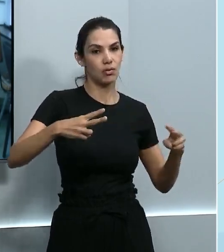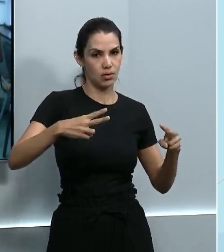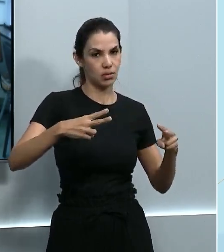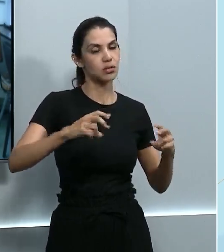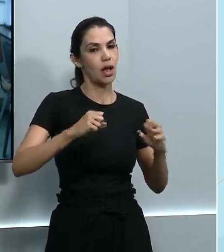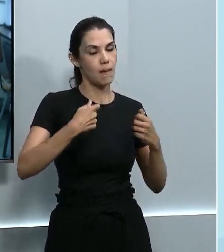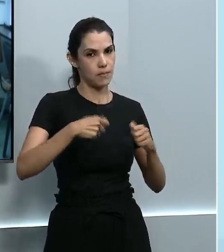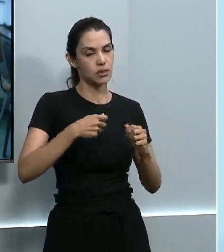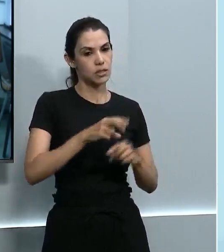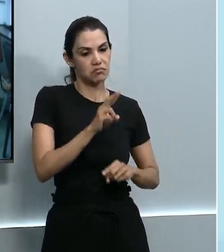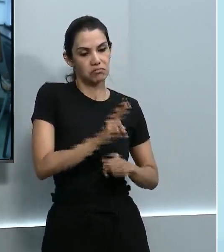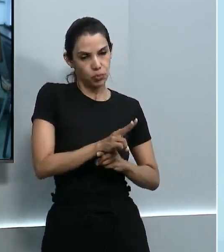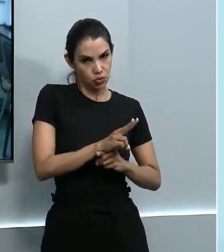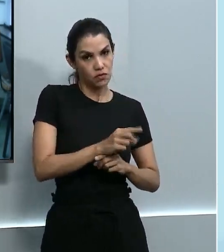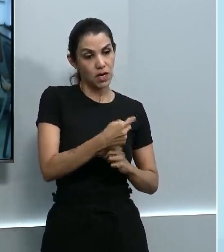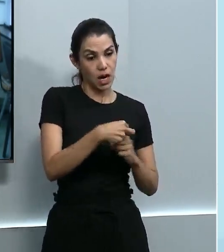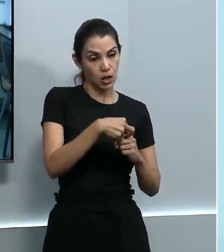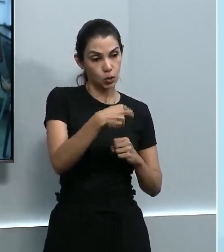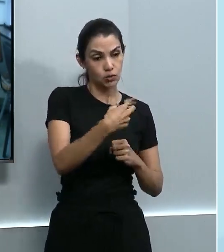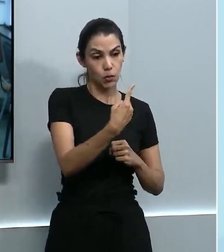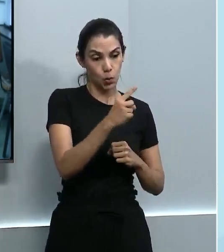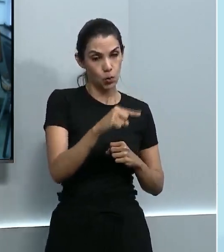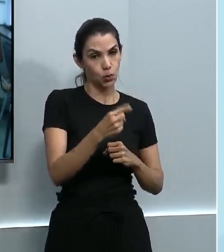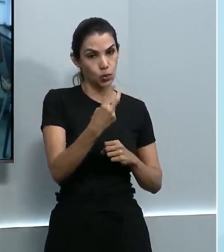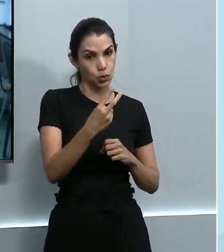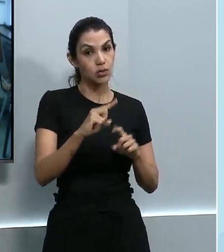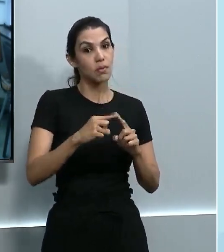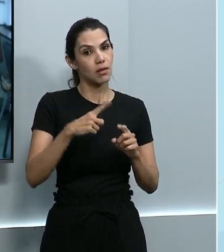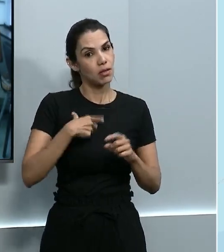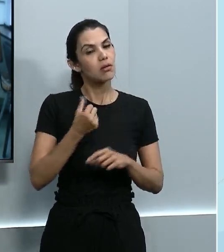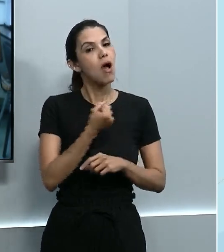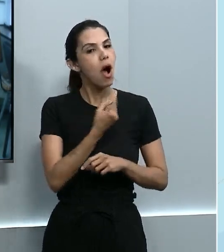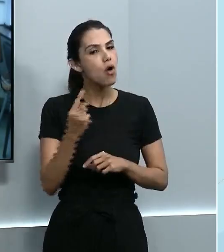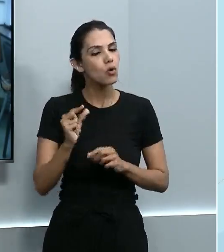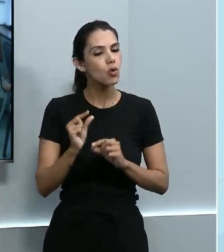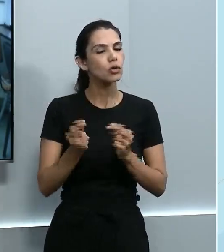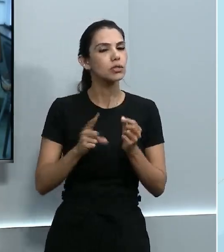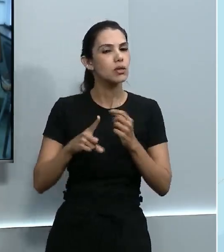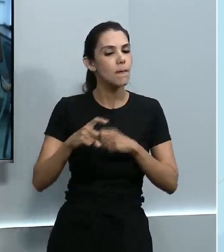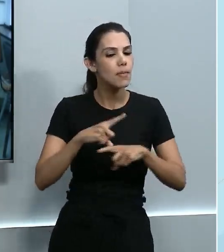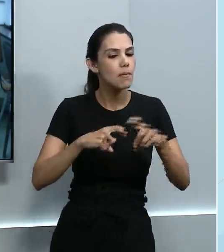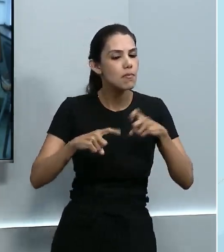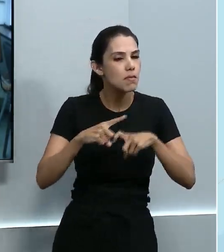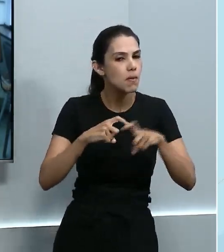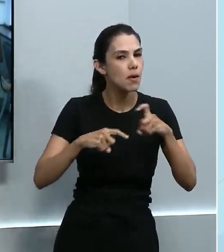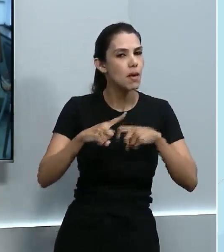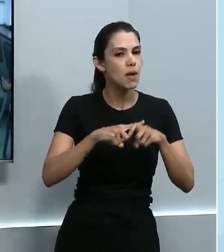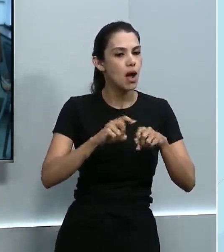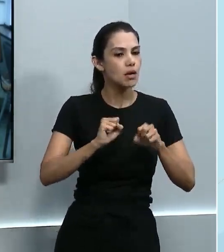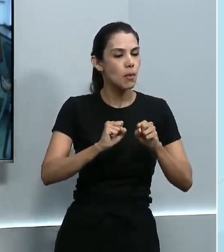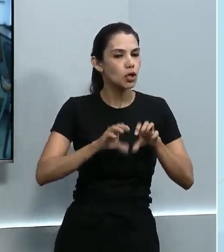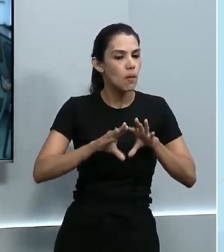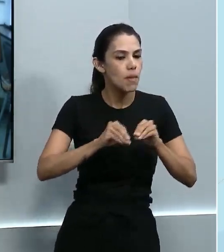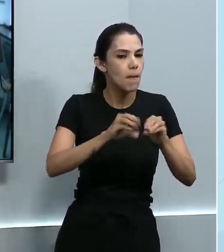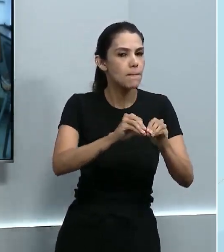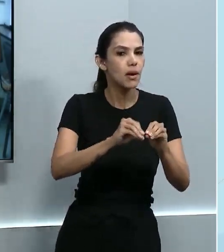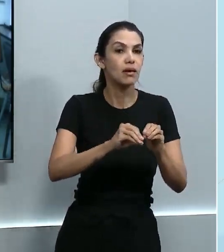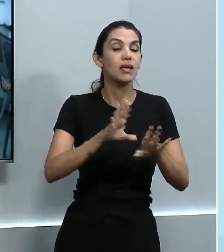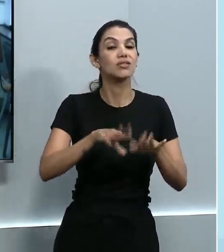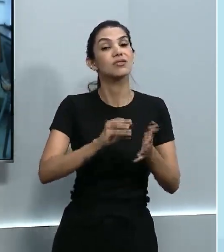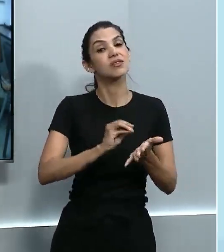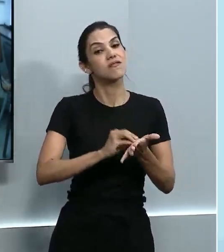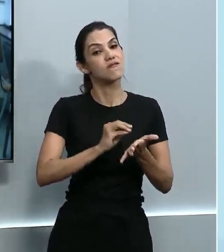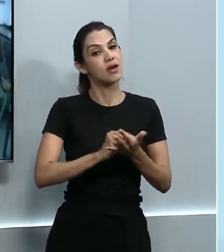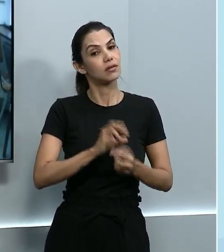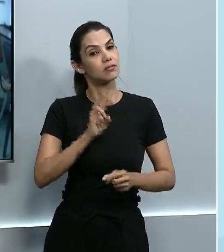organismos. Mas existem micro-organismos perigosos que são manipulados e não tem tanta fiscalização, né,